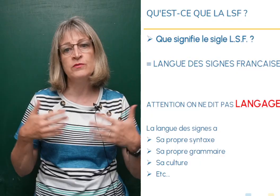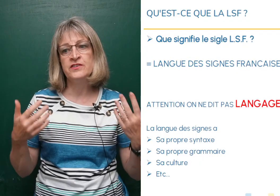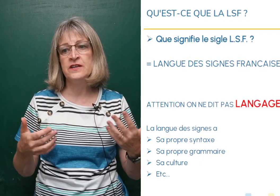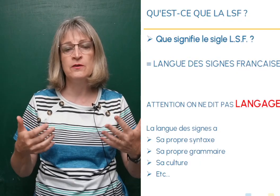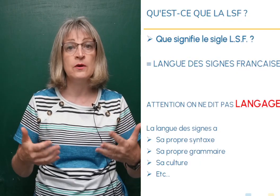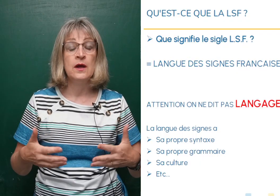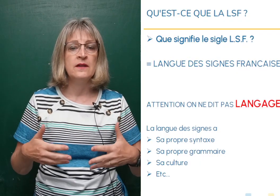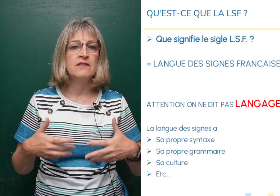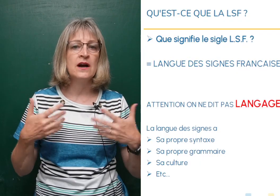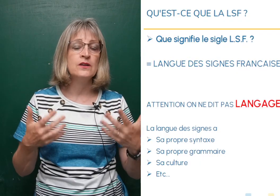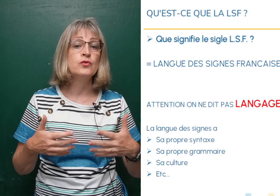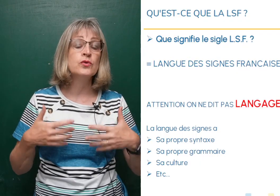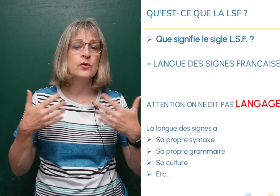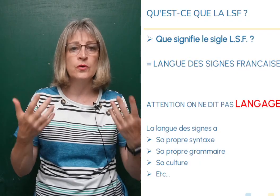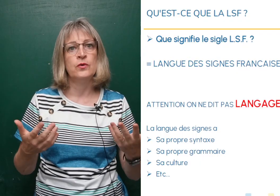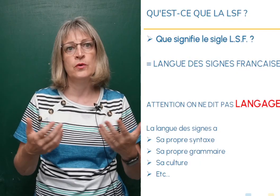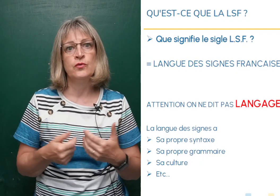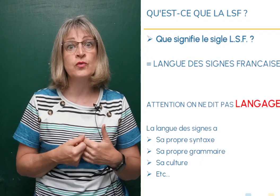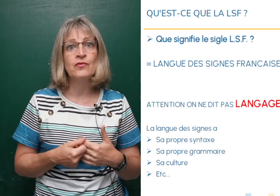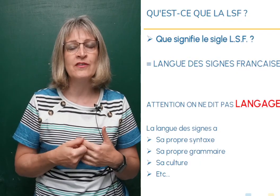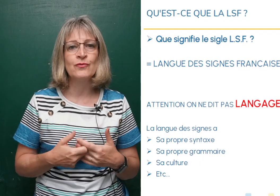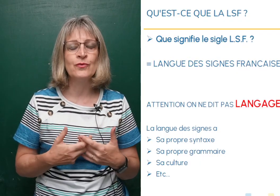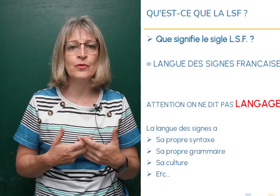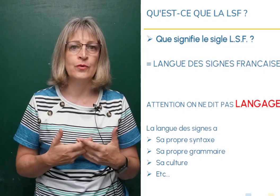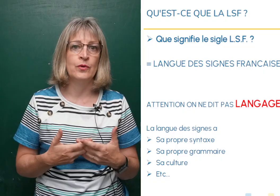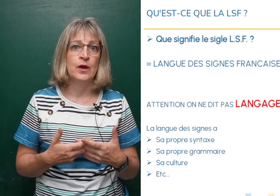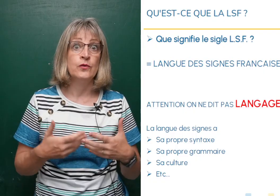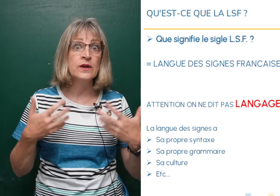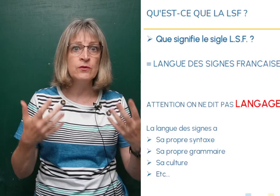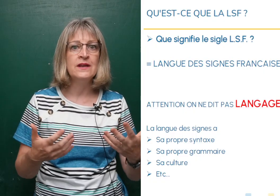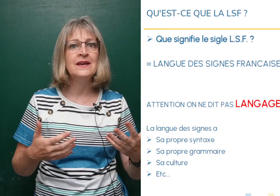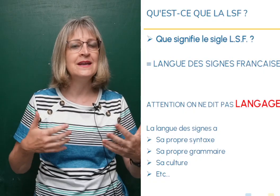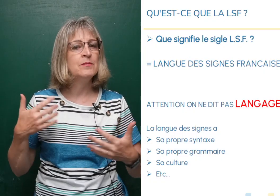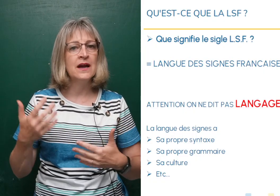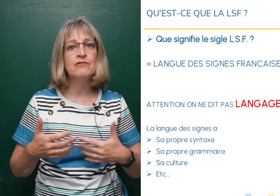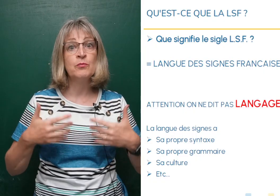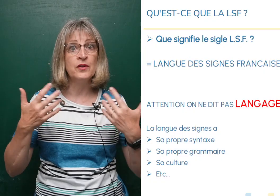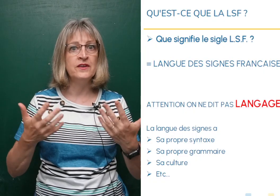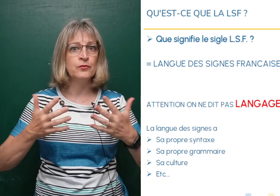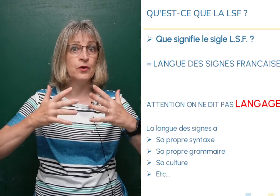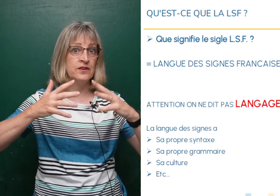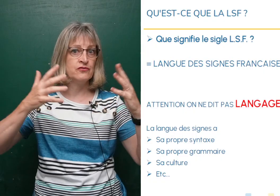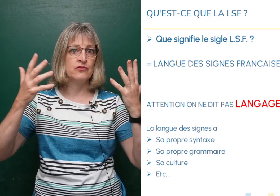obligé d'avoir une autre façon de rigoler, et les blagues vont porter sur des choses